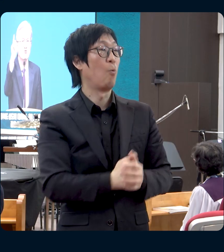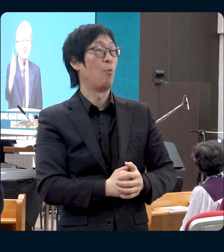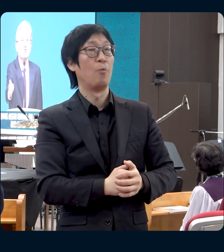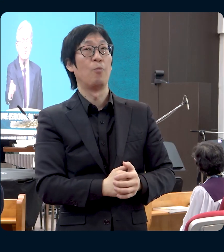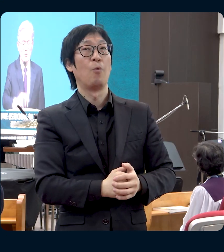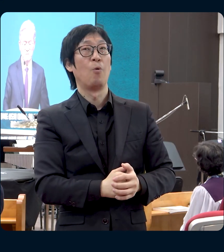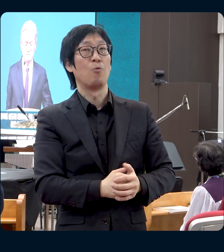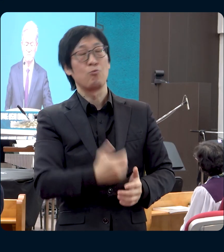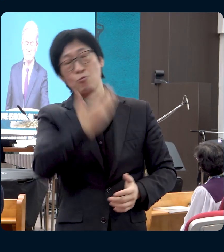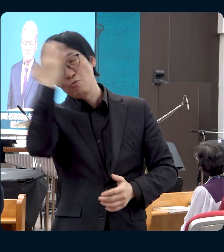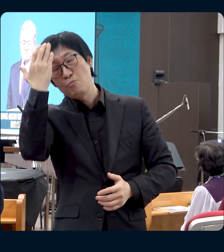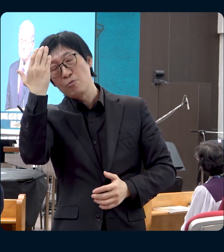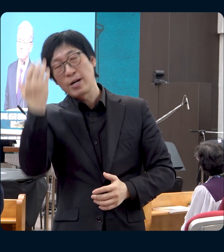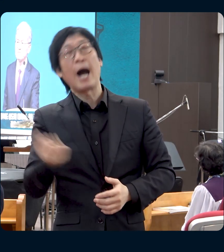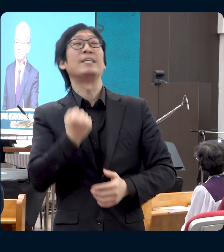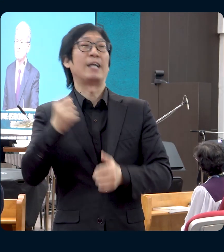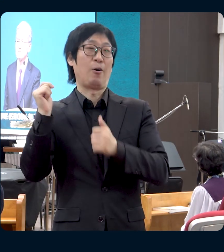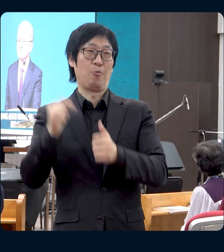바라보면서 꿈을 꾸고